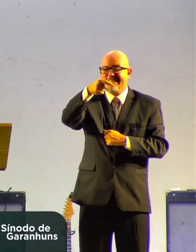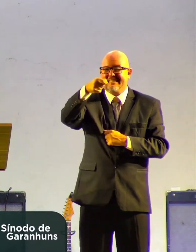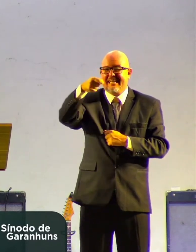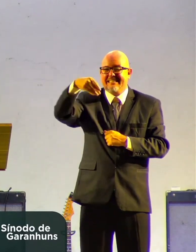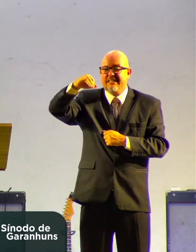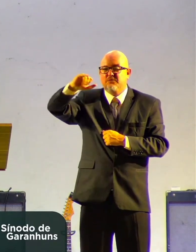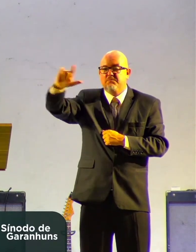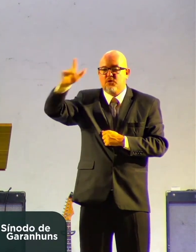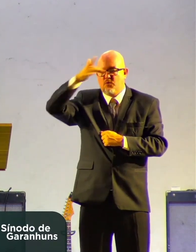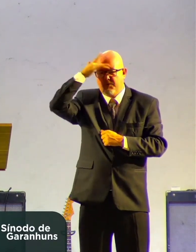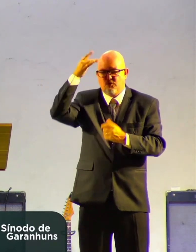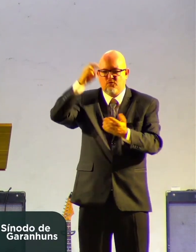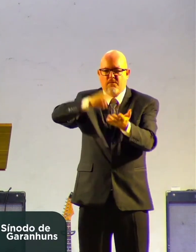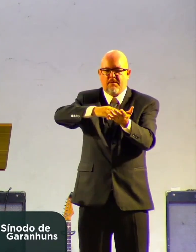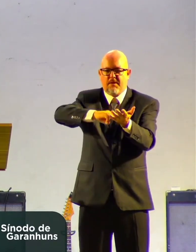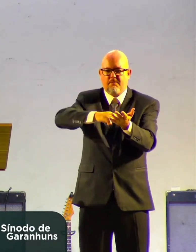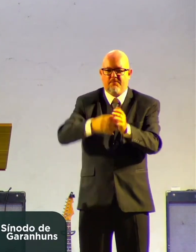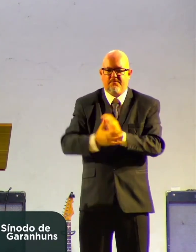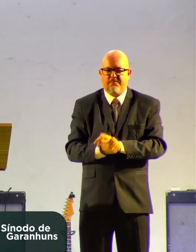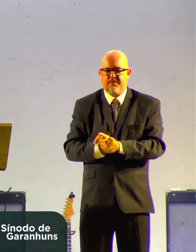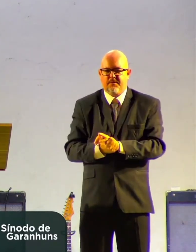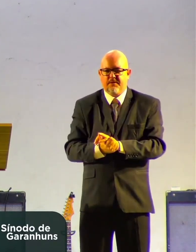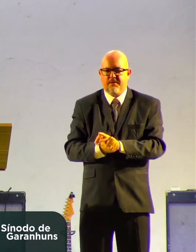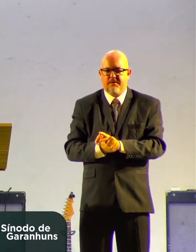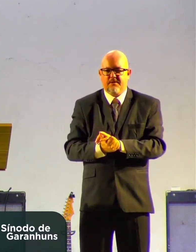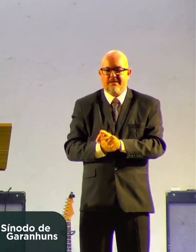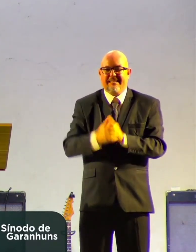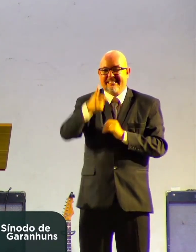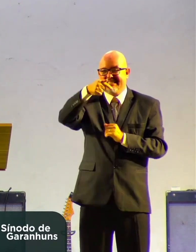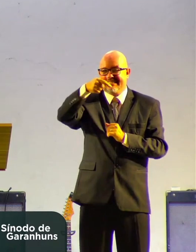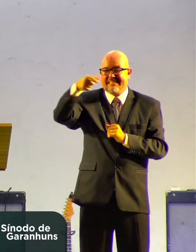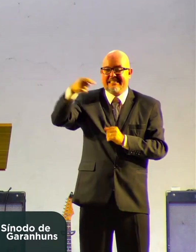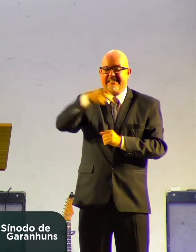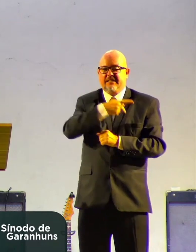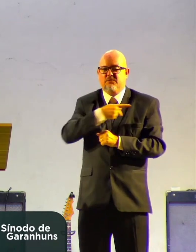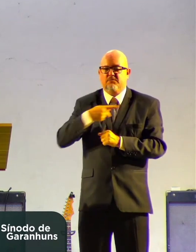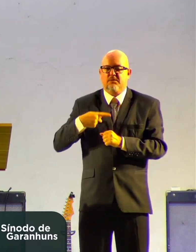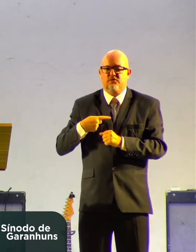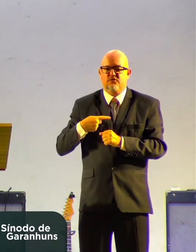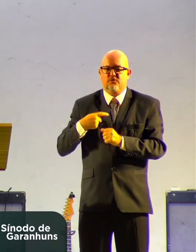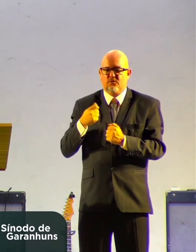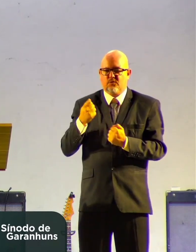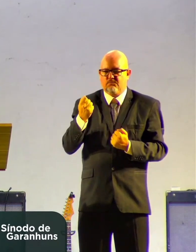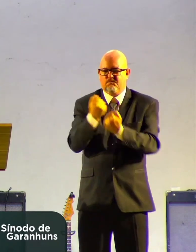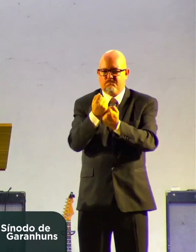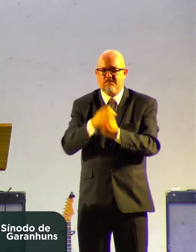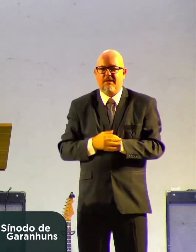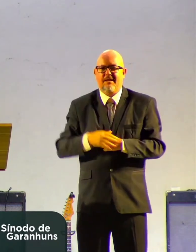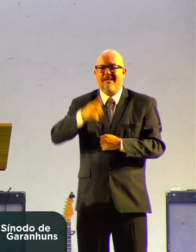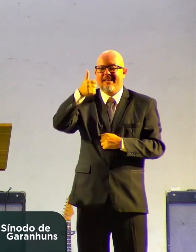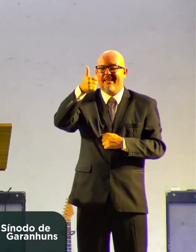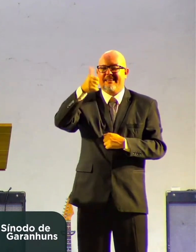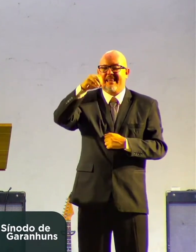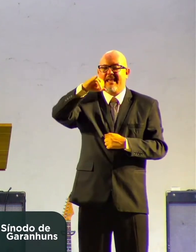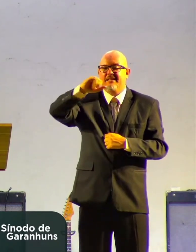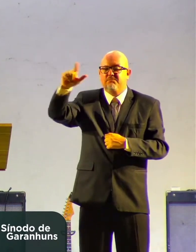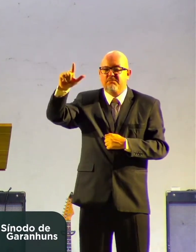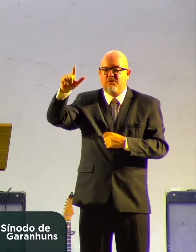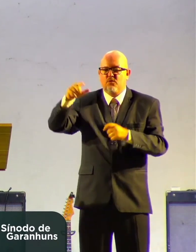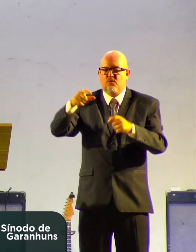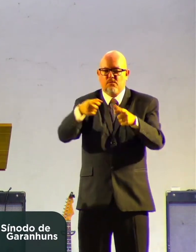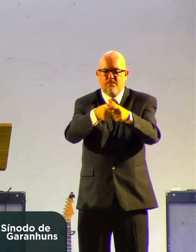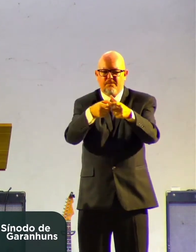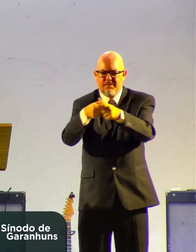mil membros, uma igreja com 700 pastores auxiliares, com 10 mil pequenos